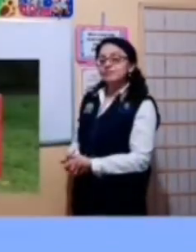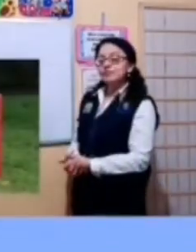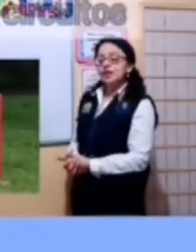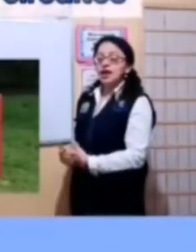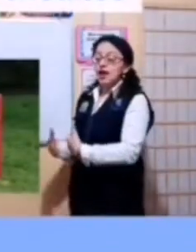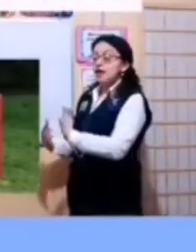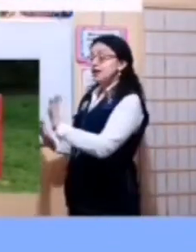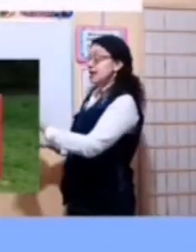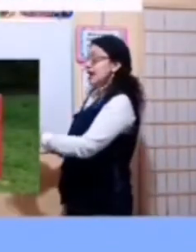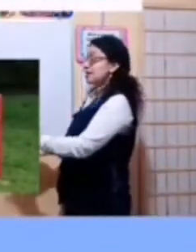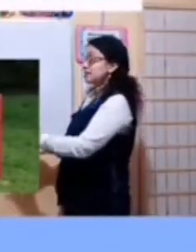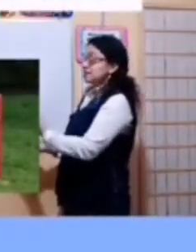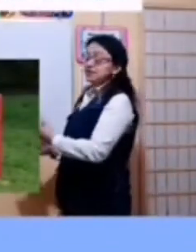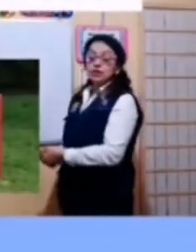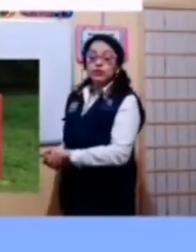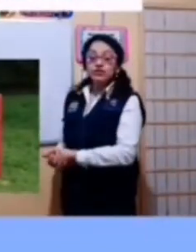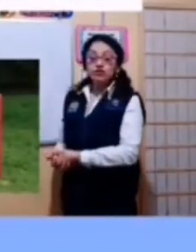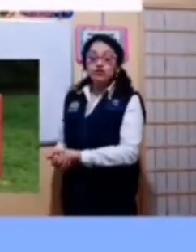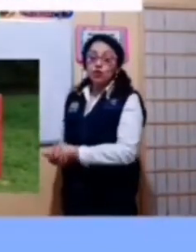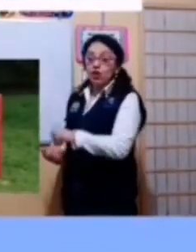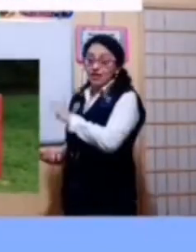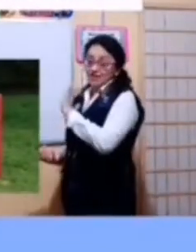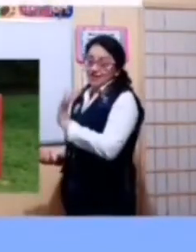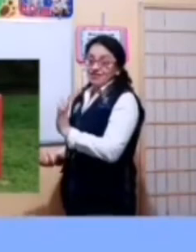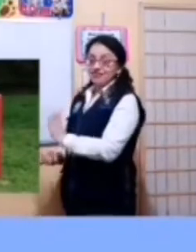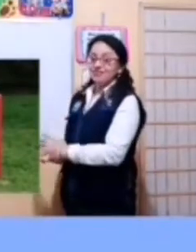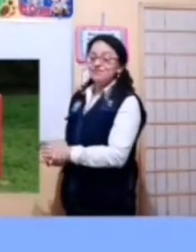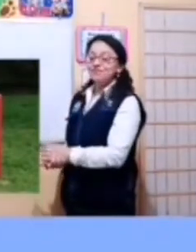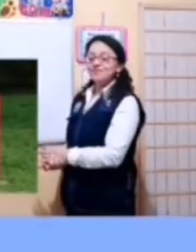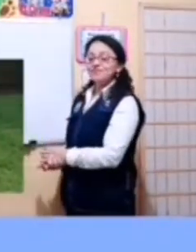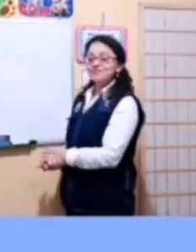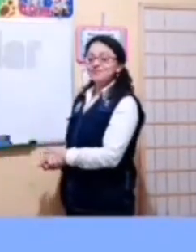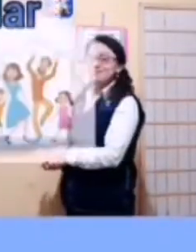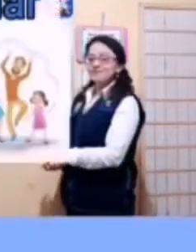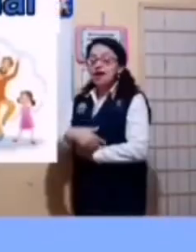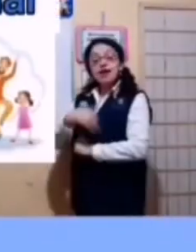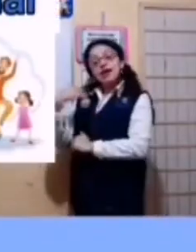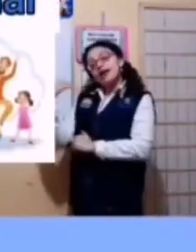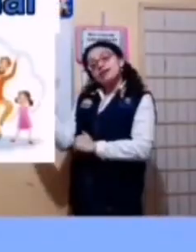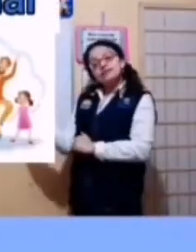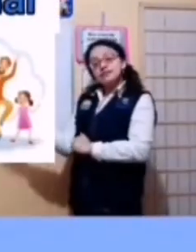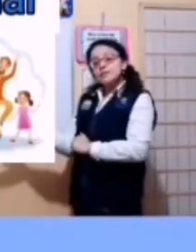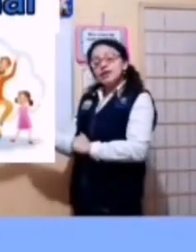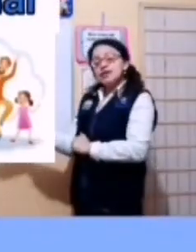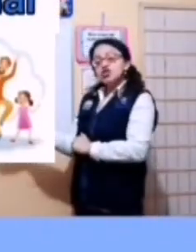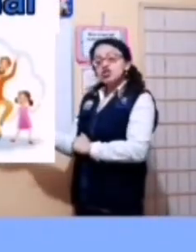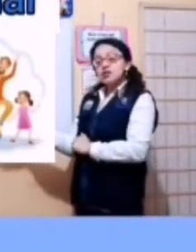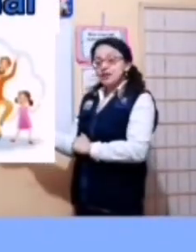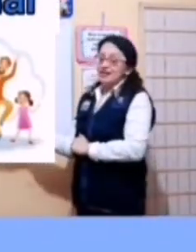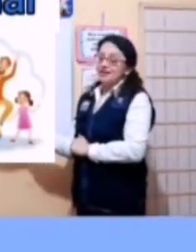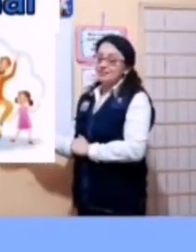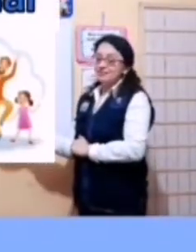Crear circuitos Con canicas El simple hecho De bailar